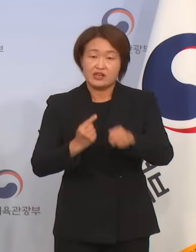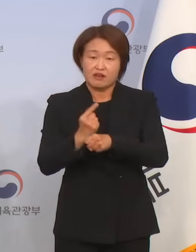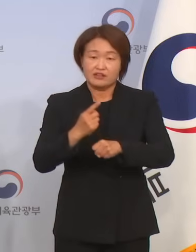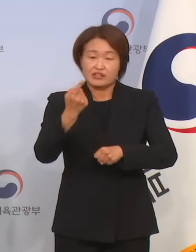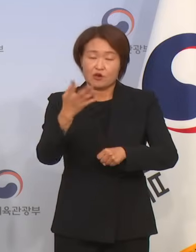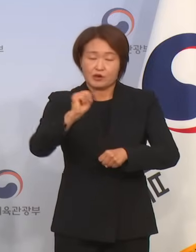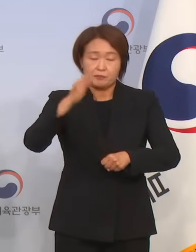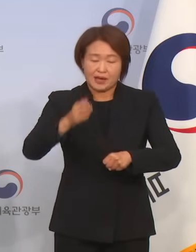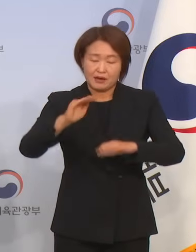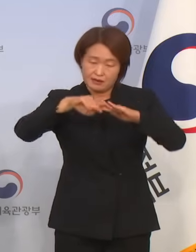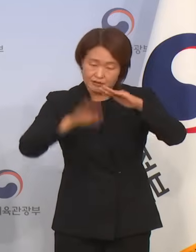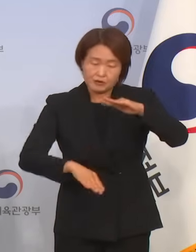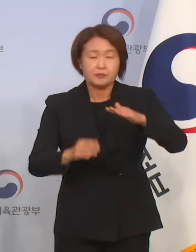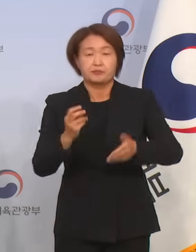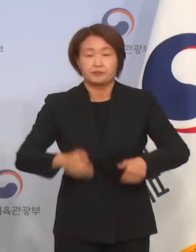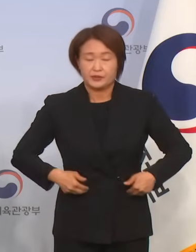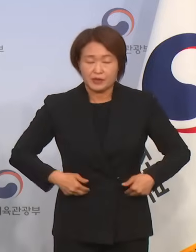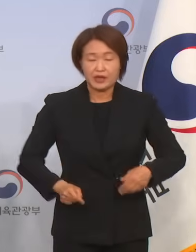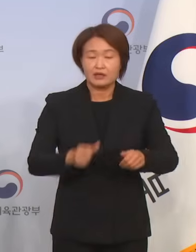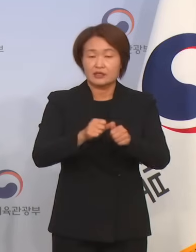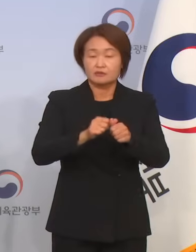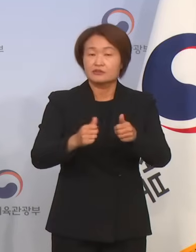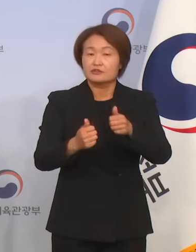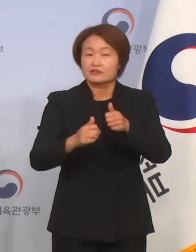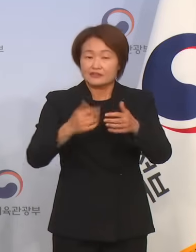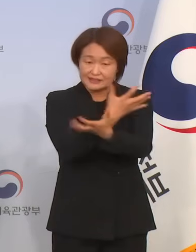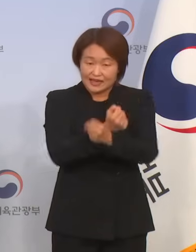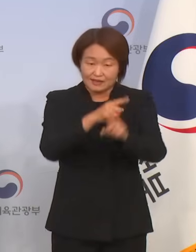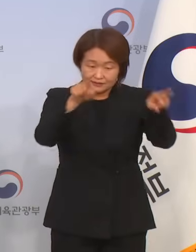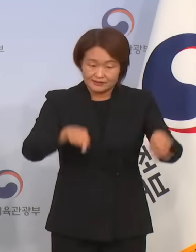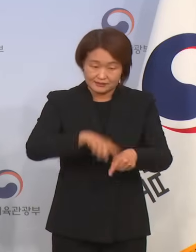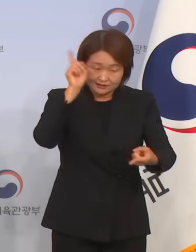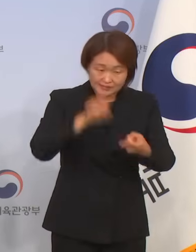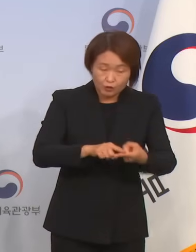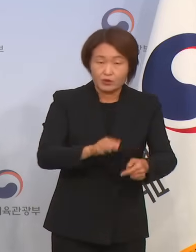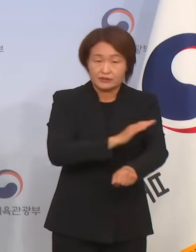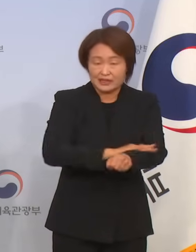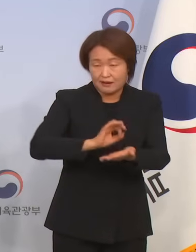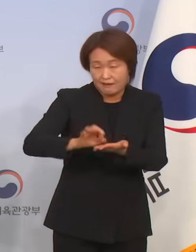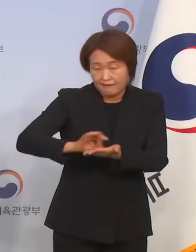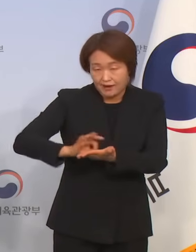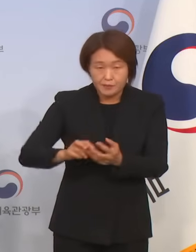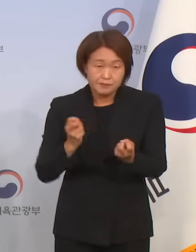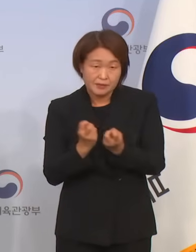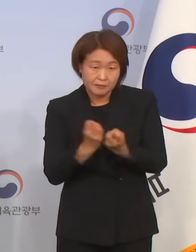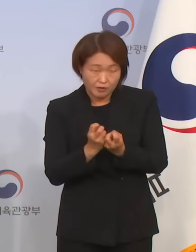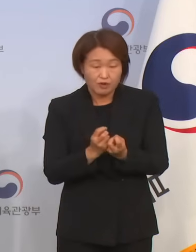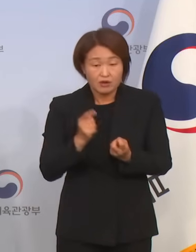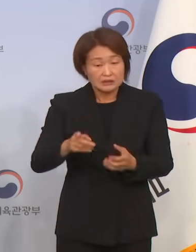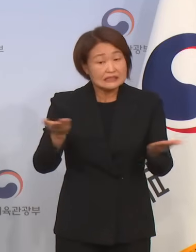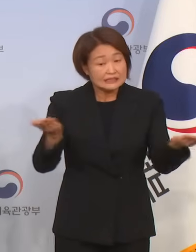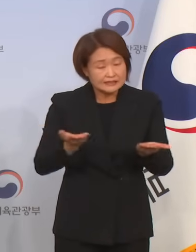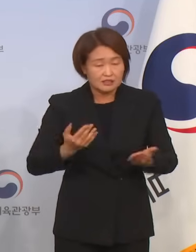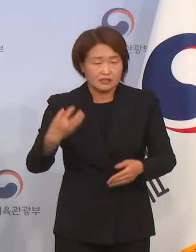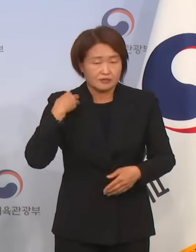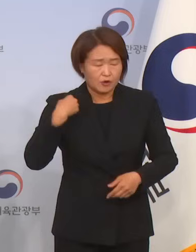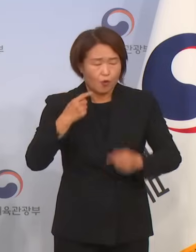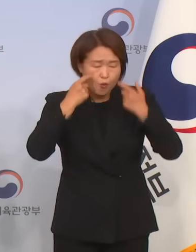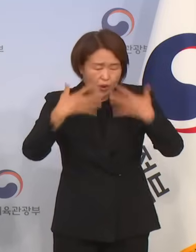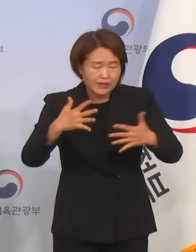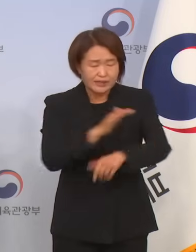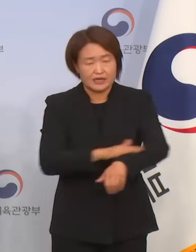준수하여 자문 계약서 내용에 근거하여 자문료를 산정 지급하는 등 관련 업무를 철저히 하도록